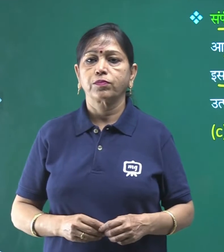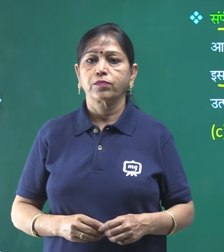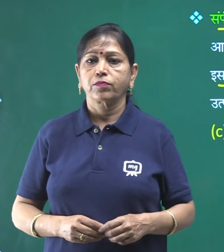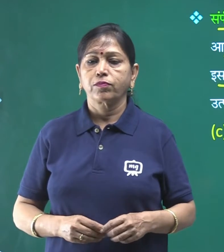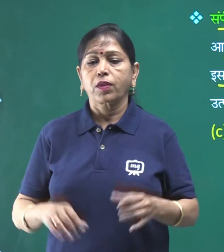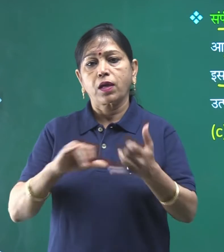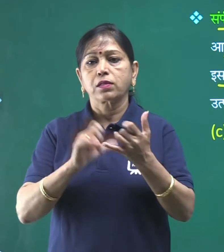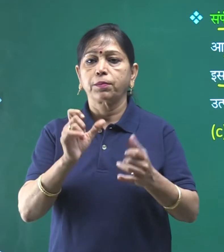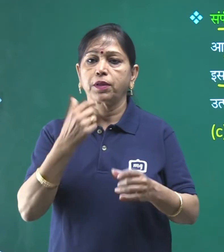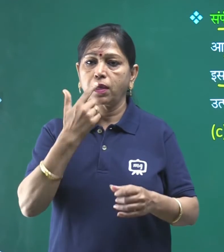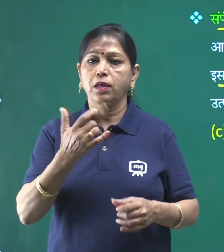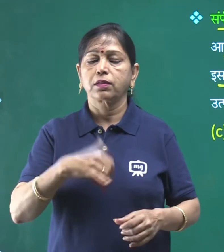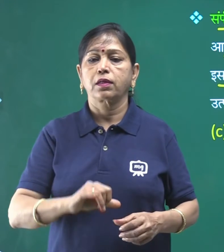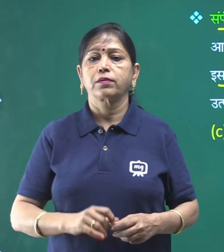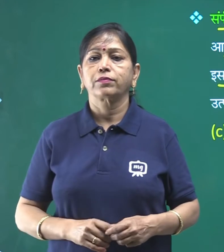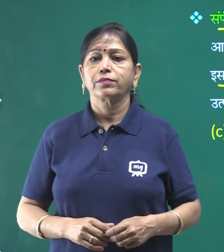संपीड़न सी कहते हैं।